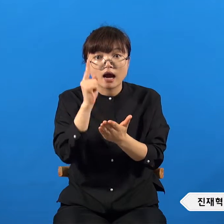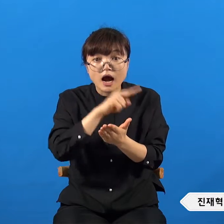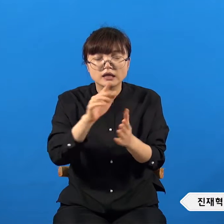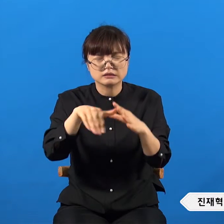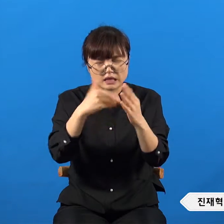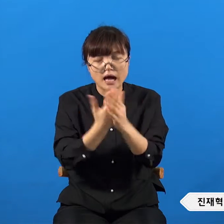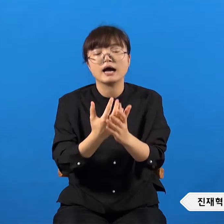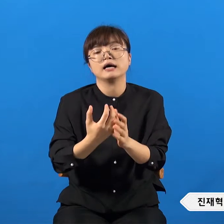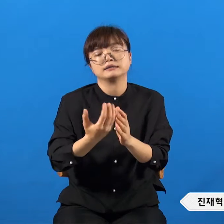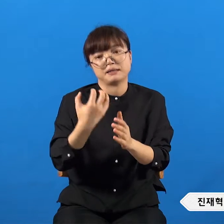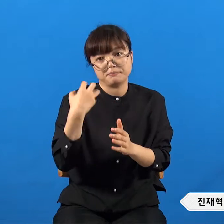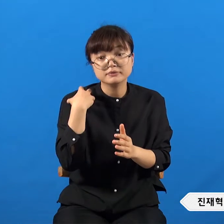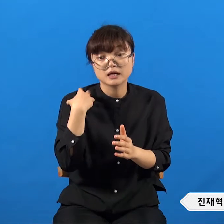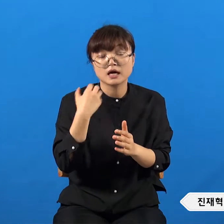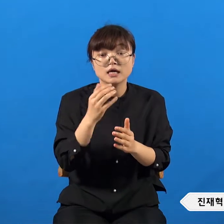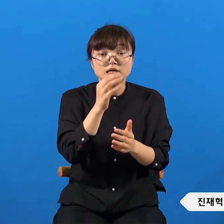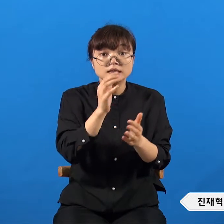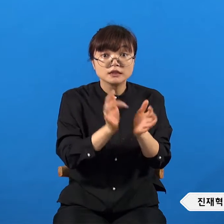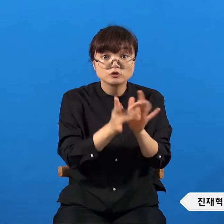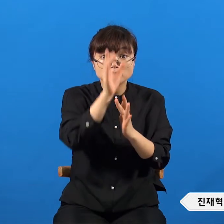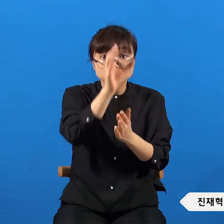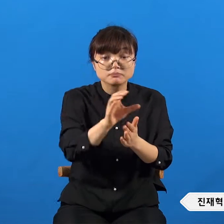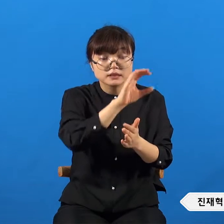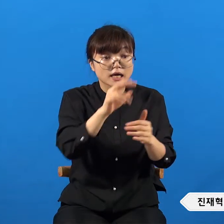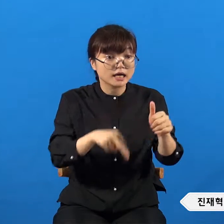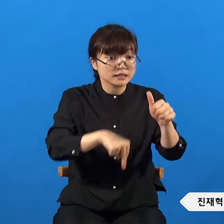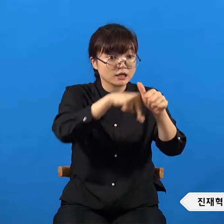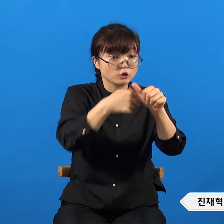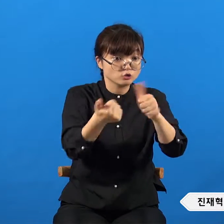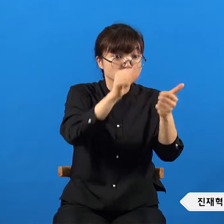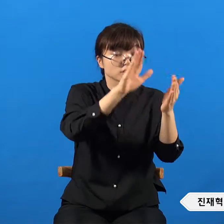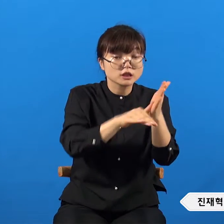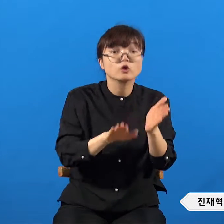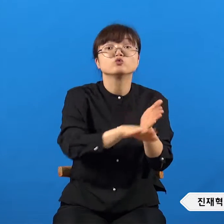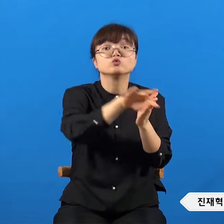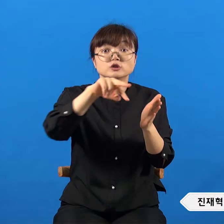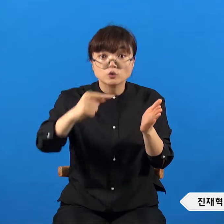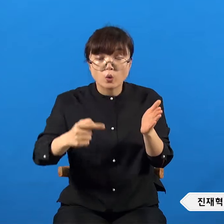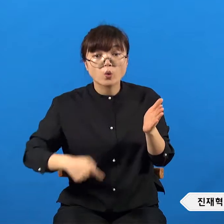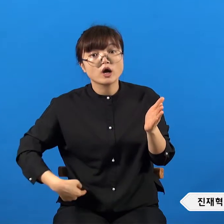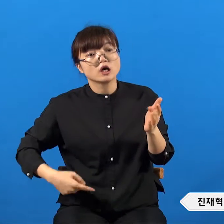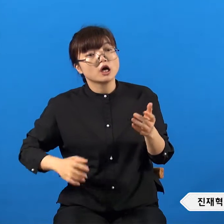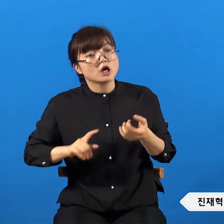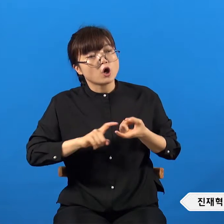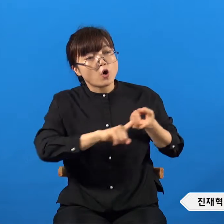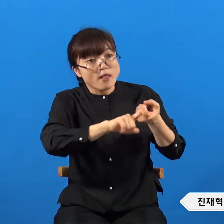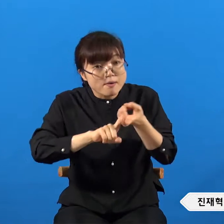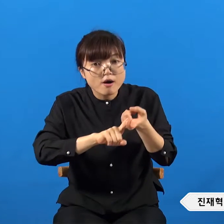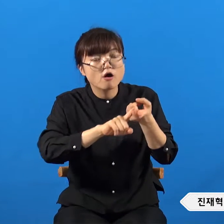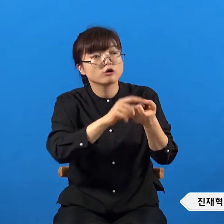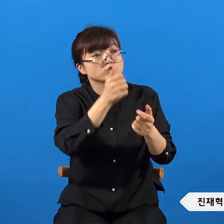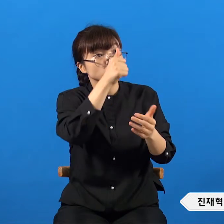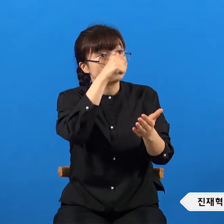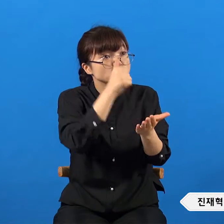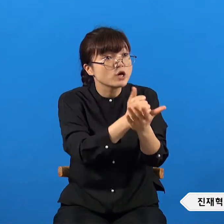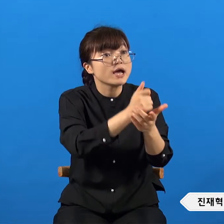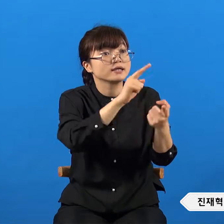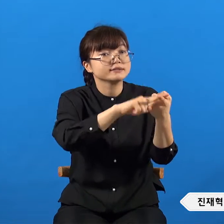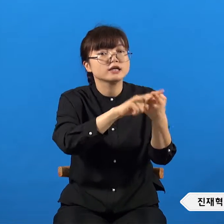담당하셨습니다. 주님이 십자가에 죽으실 때 우리도 주님과 함께 연합하여 죄에